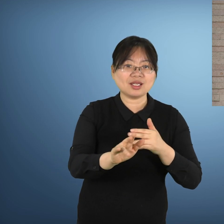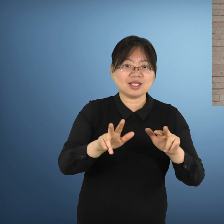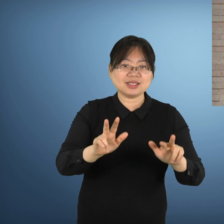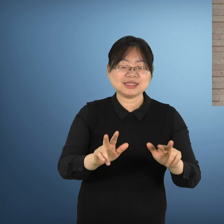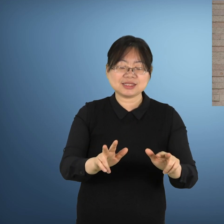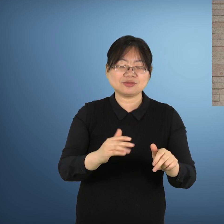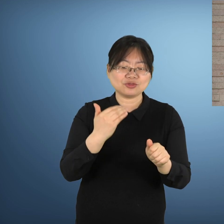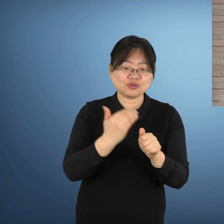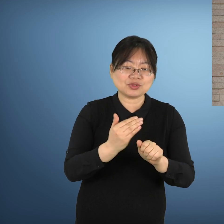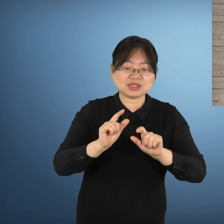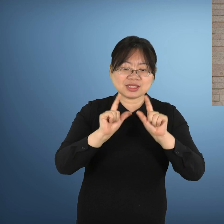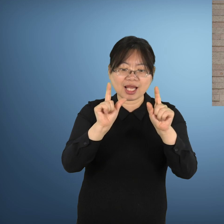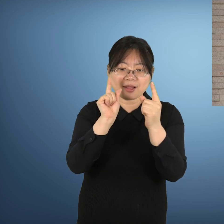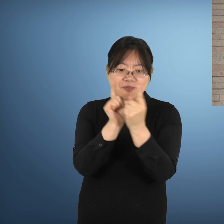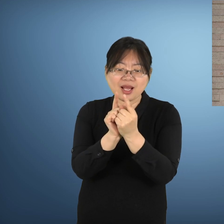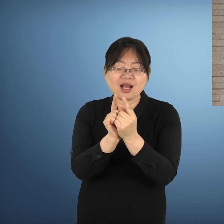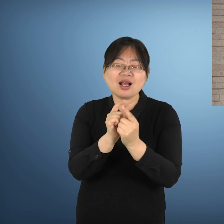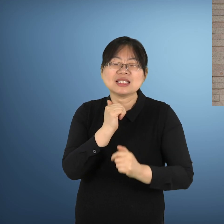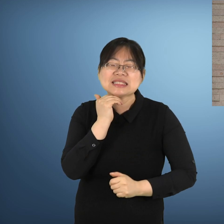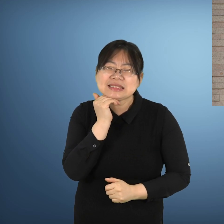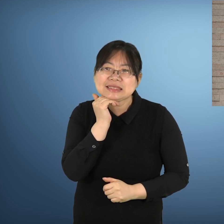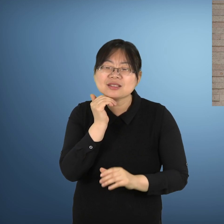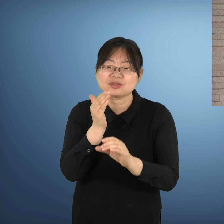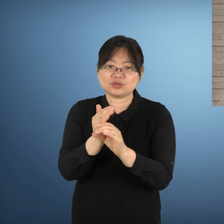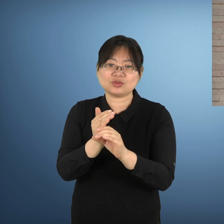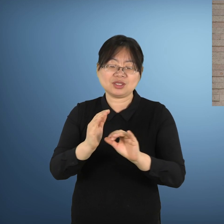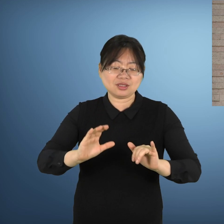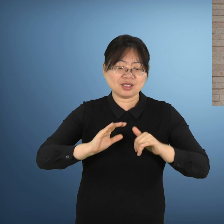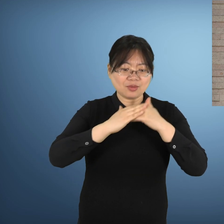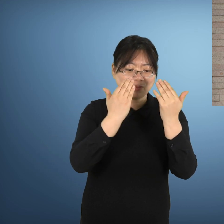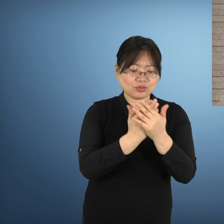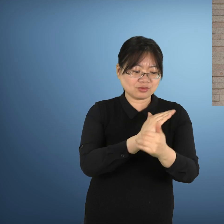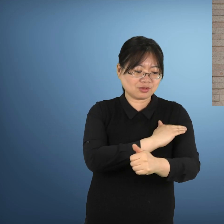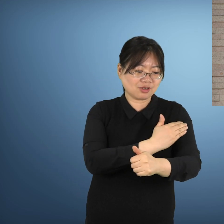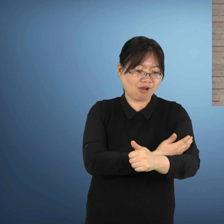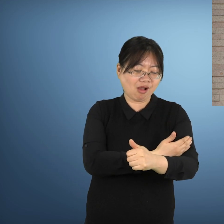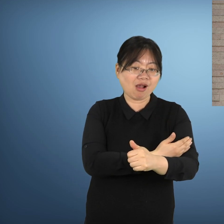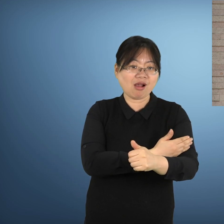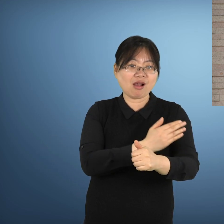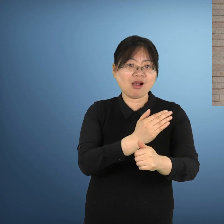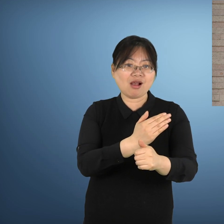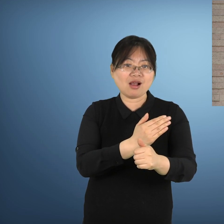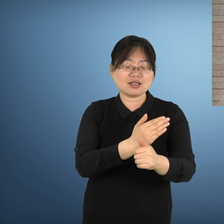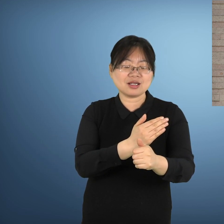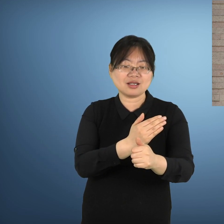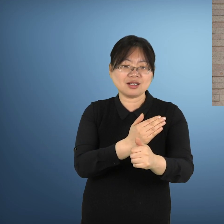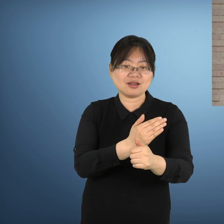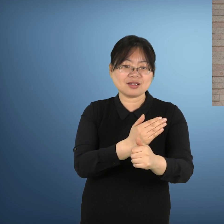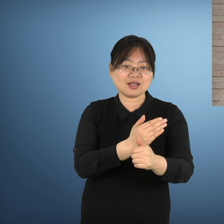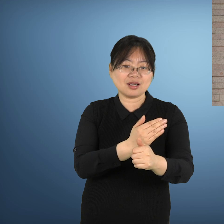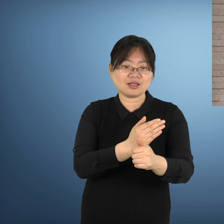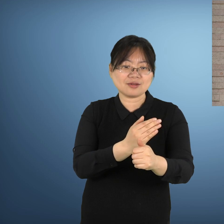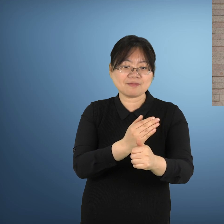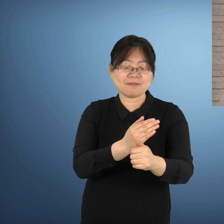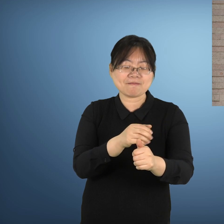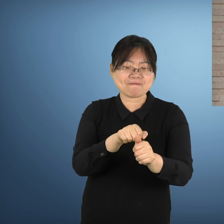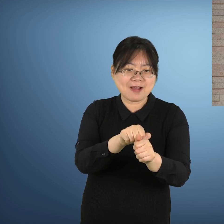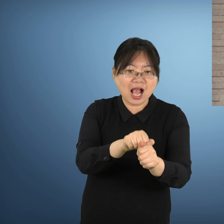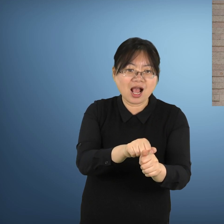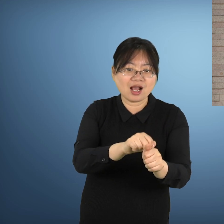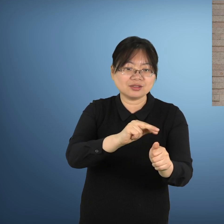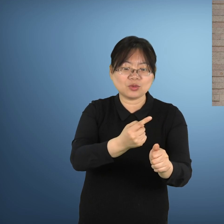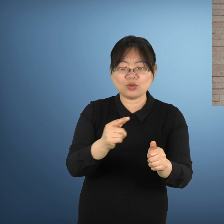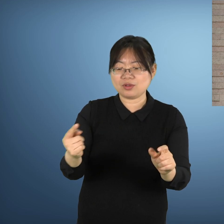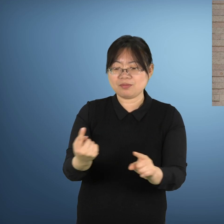날짜만 남겨두고 있을 때예요. 세상의 모든 권력이 들러붙어도 이 판결은 못 뒤집습니다.